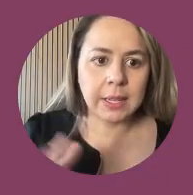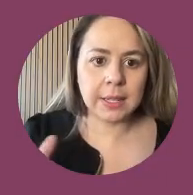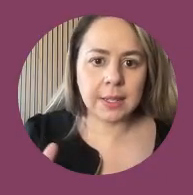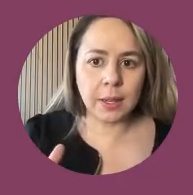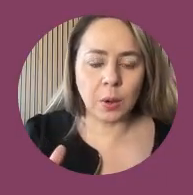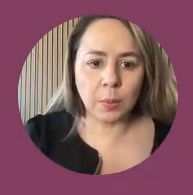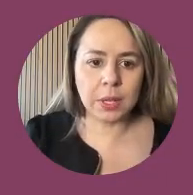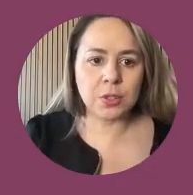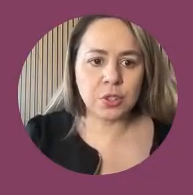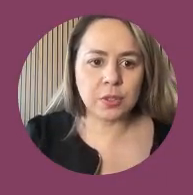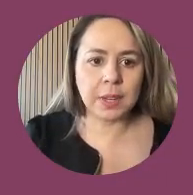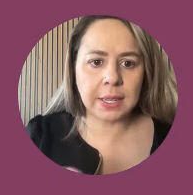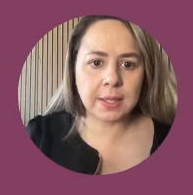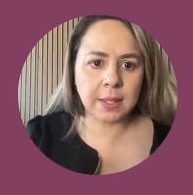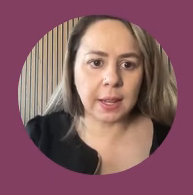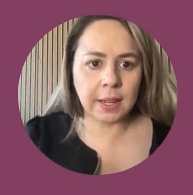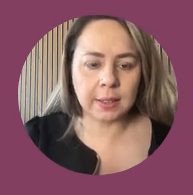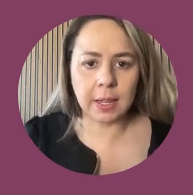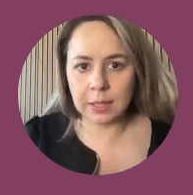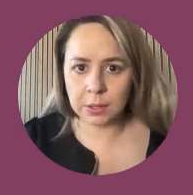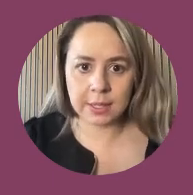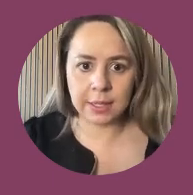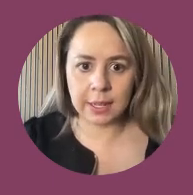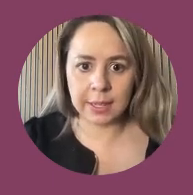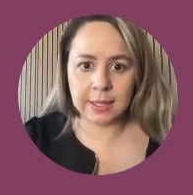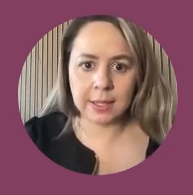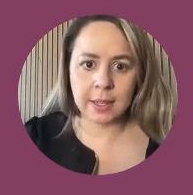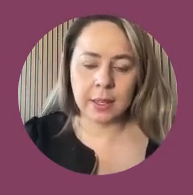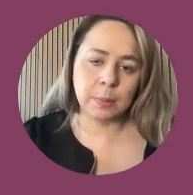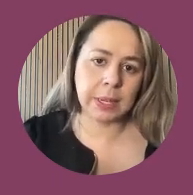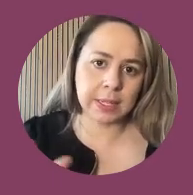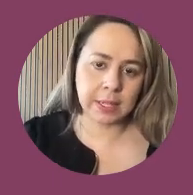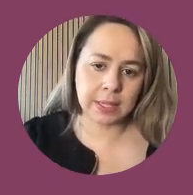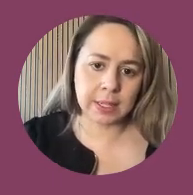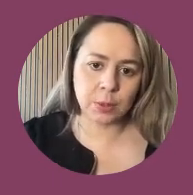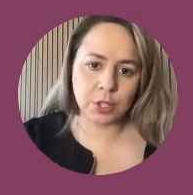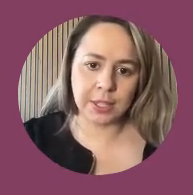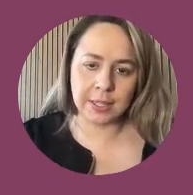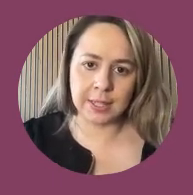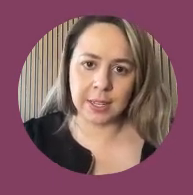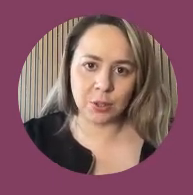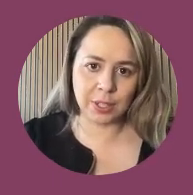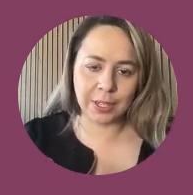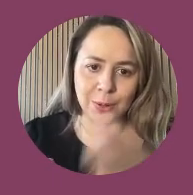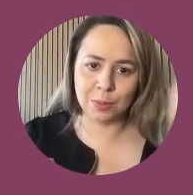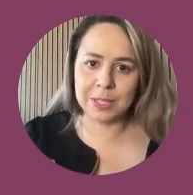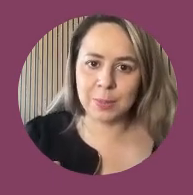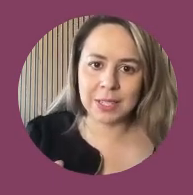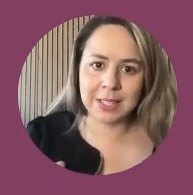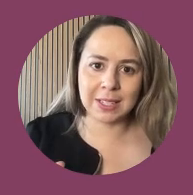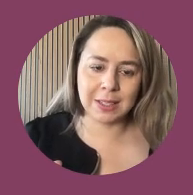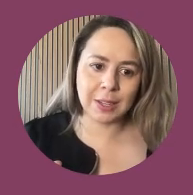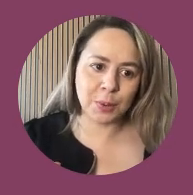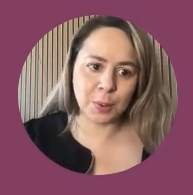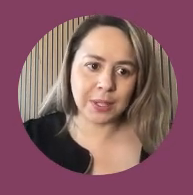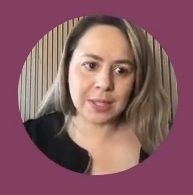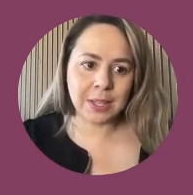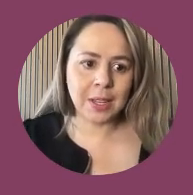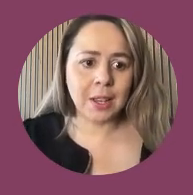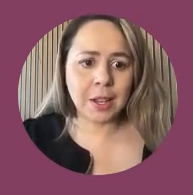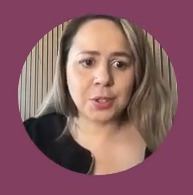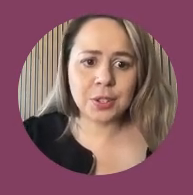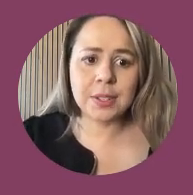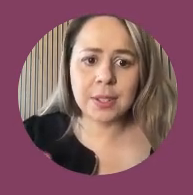E aí, assim, como que a gente vai ensinar a língua de sinais para as crianças autistas, né? Eu já dei algumas pistas